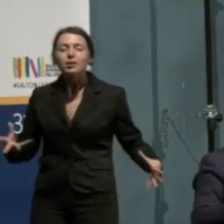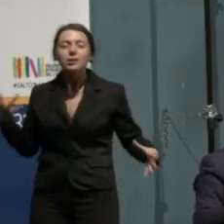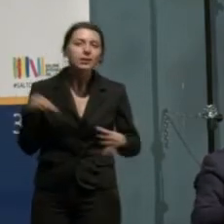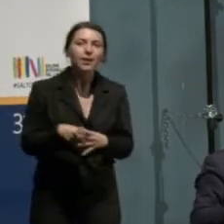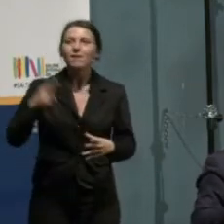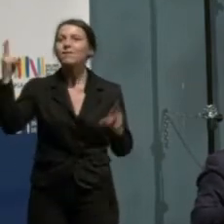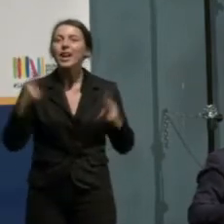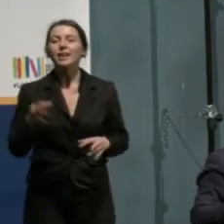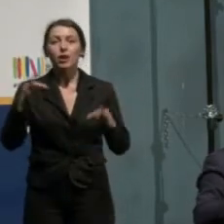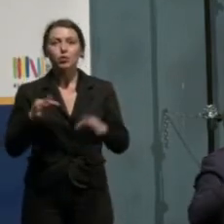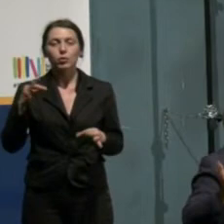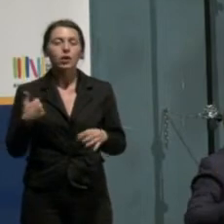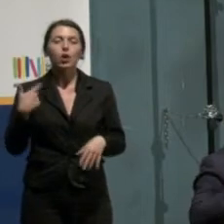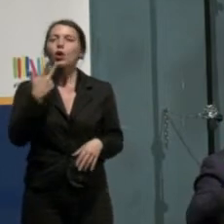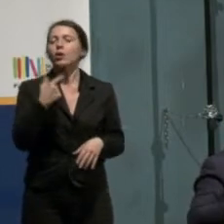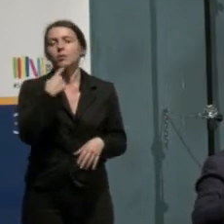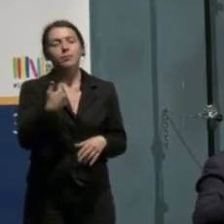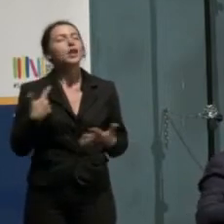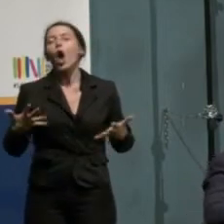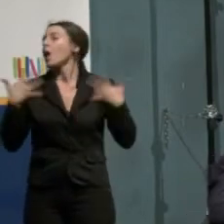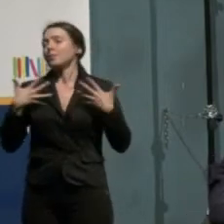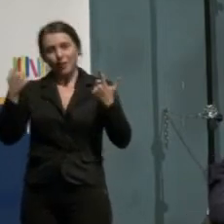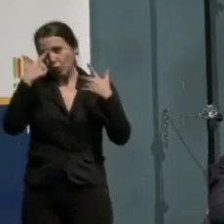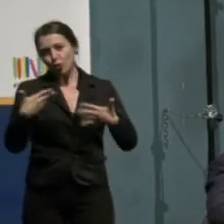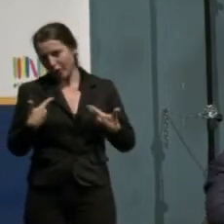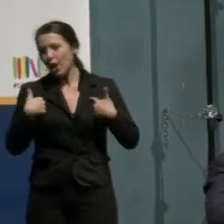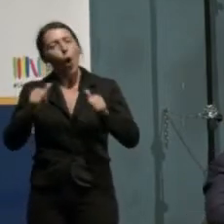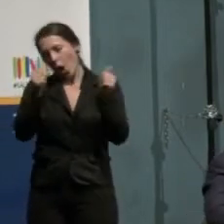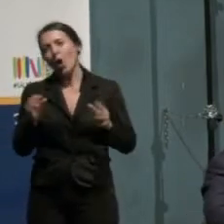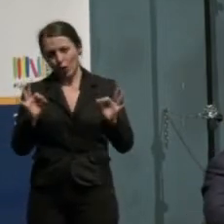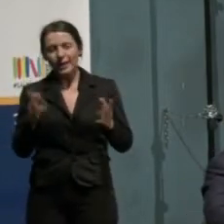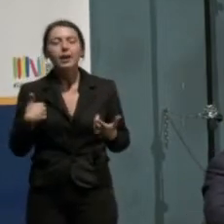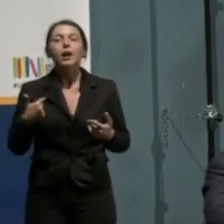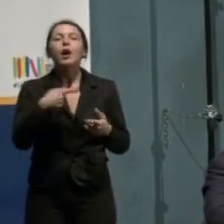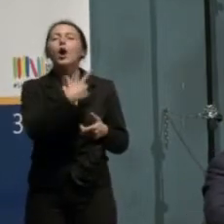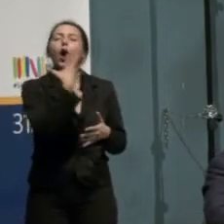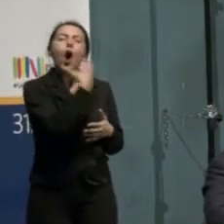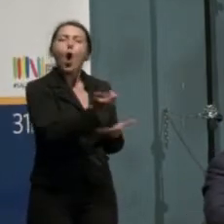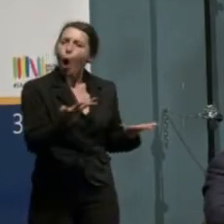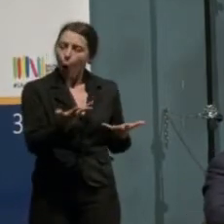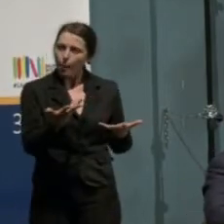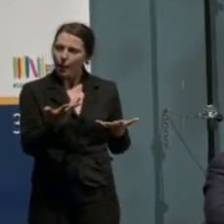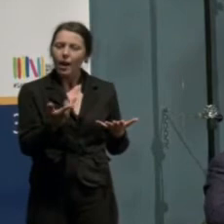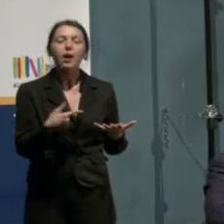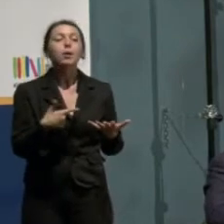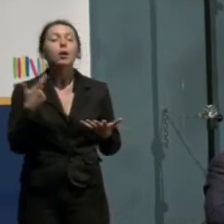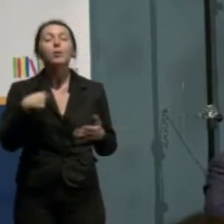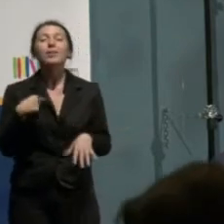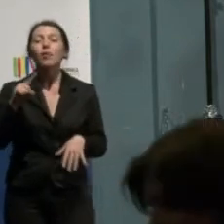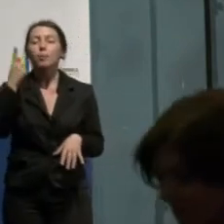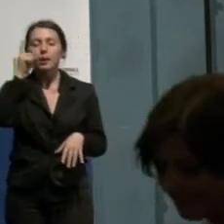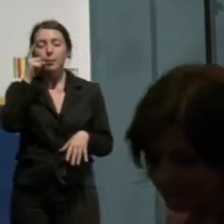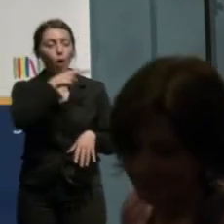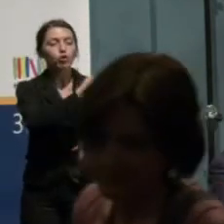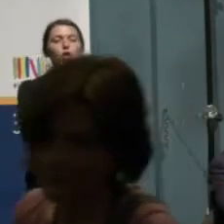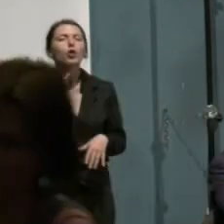più bella che atlete dove mi hanno posso dire io lo so io mi entusiasmo si lo so dove loro mi hanno conquistato come altre persone perché dal primo giorno hanno